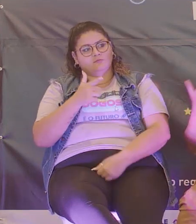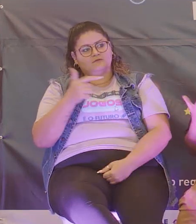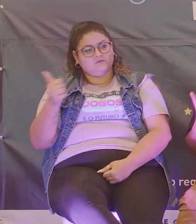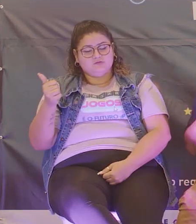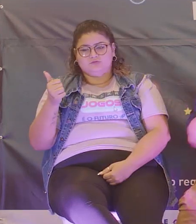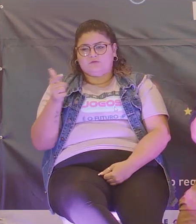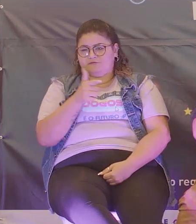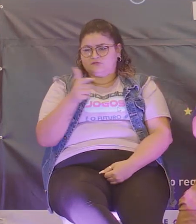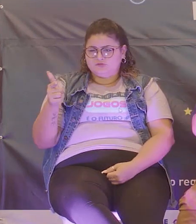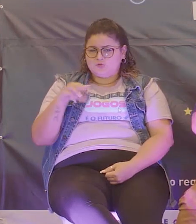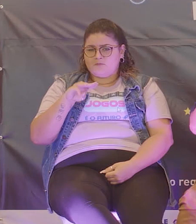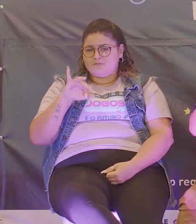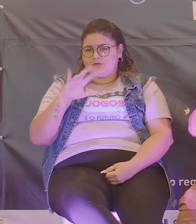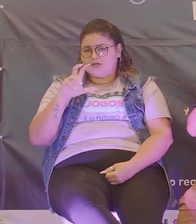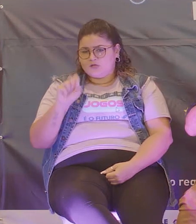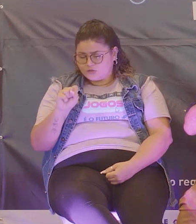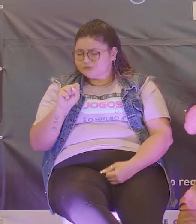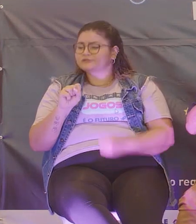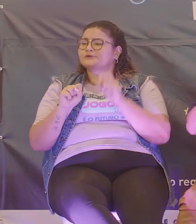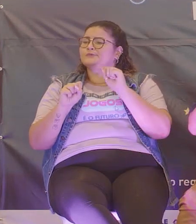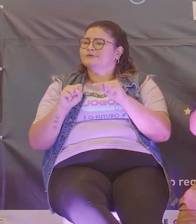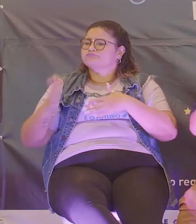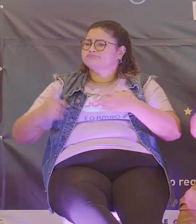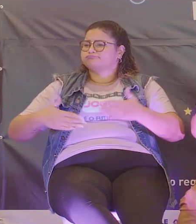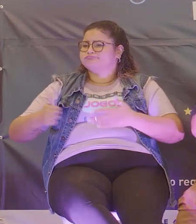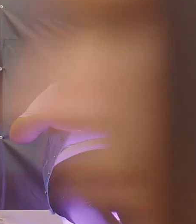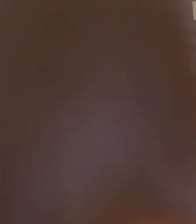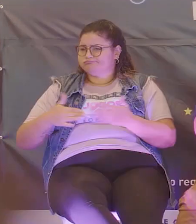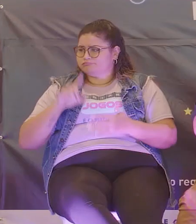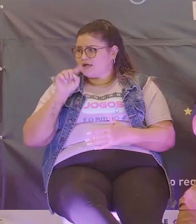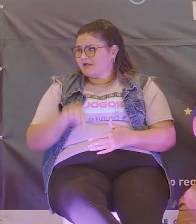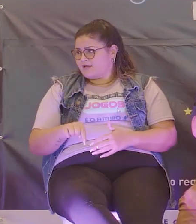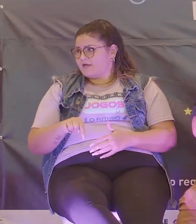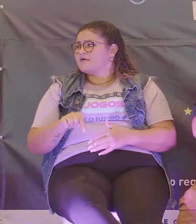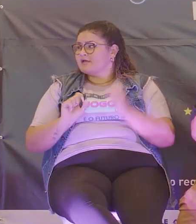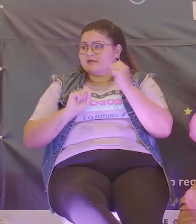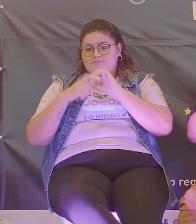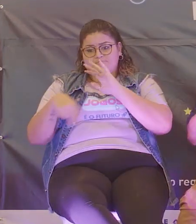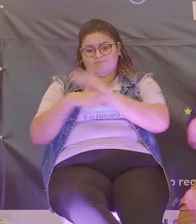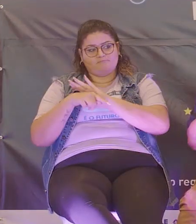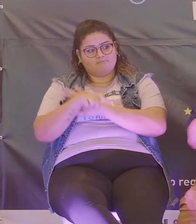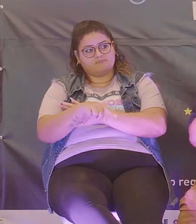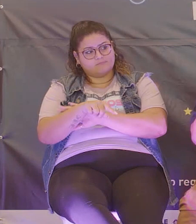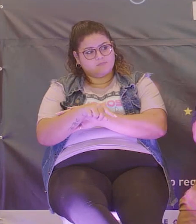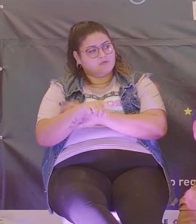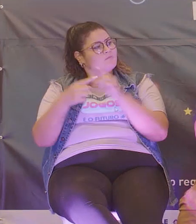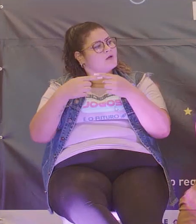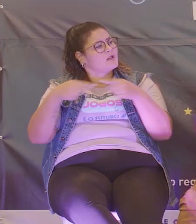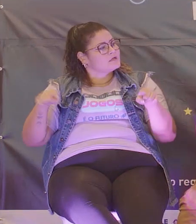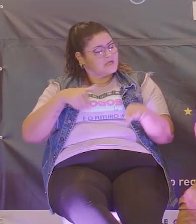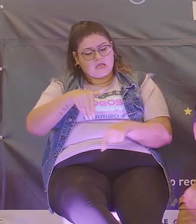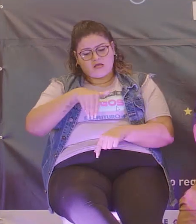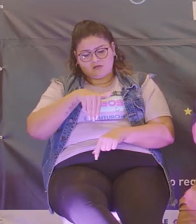milhões de reais de faturamento que essa indústria gerou, sabe? E a gente está para lançar a próxima pesquisa aí do